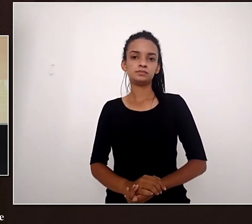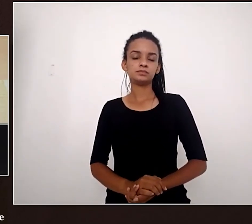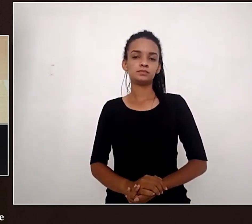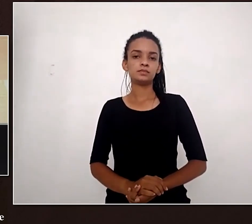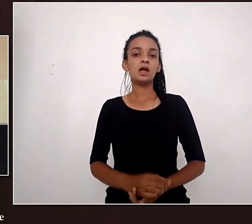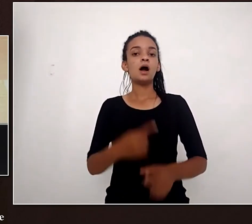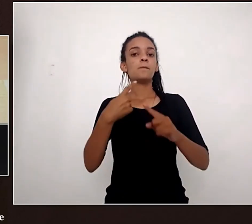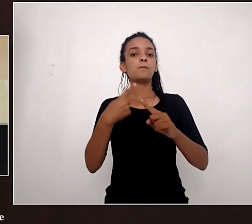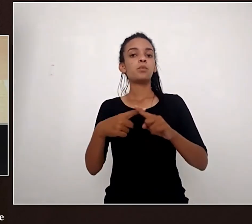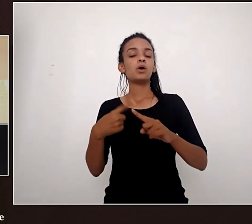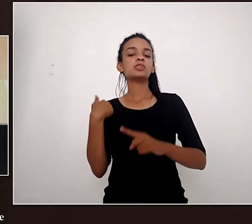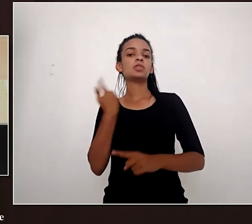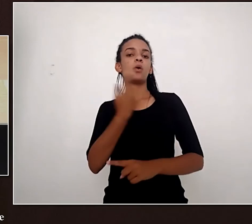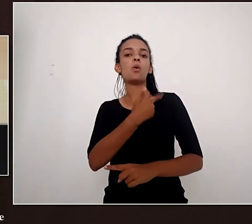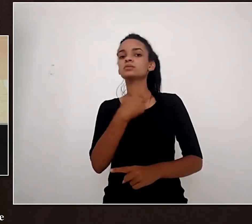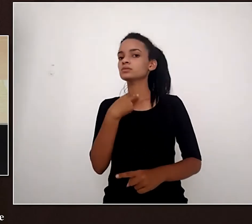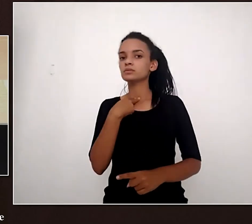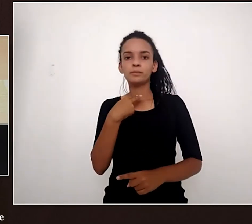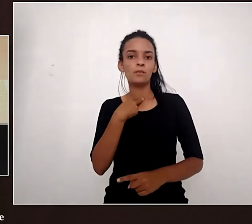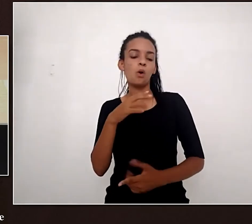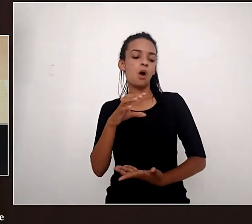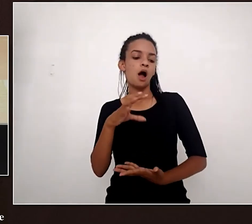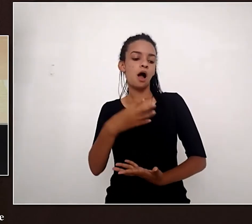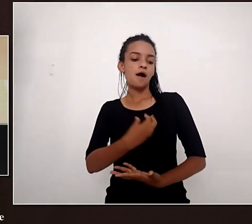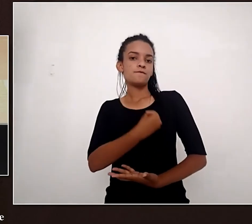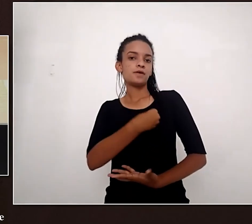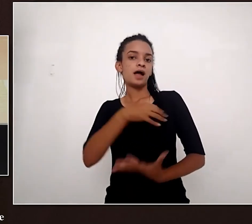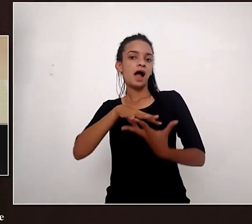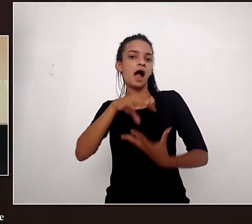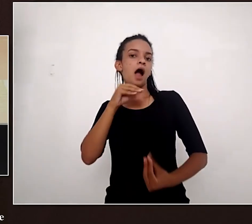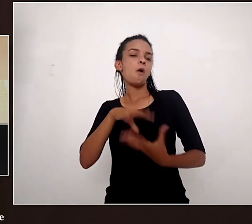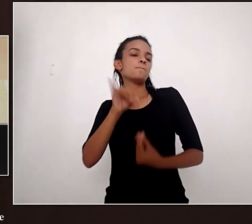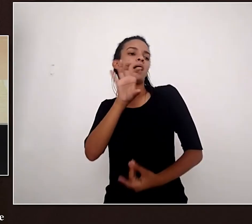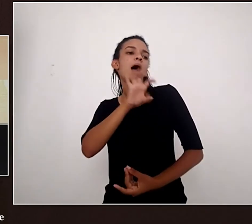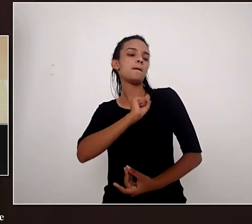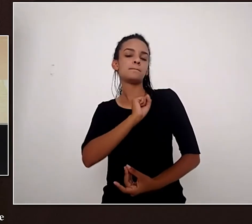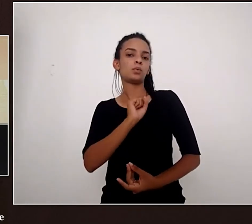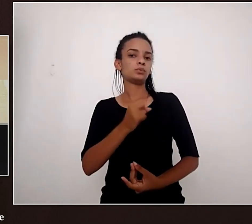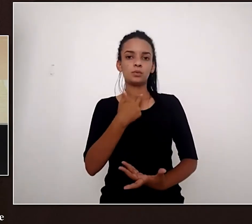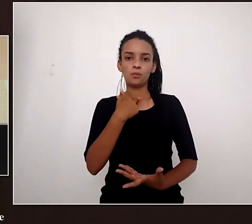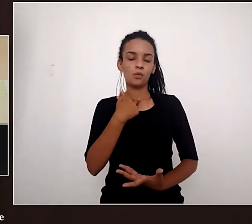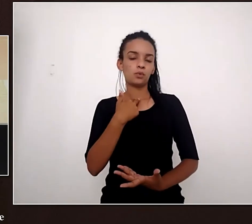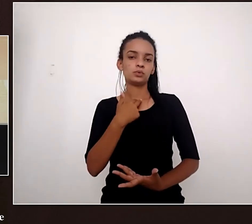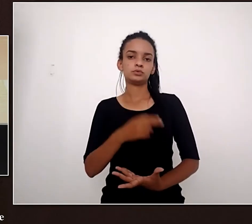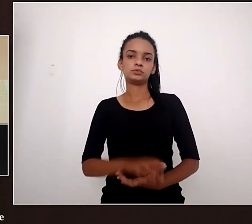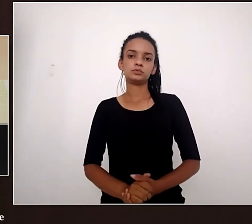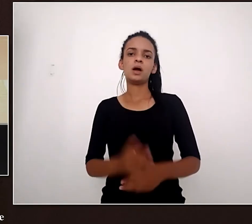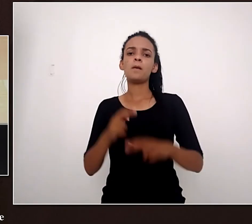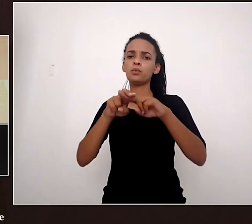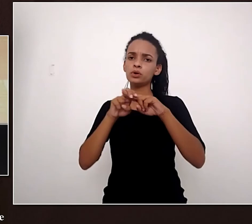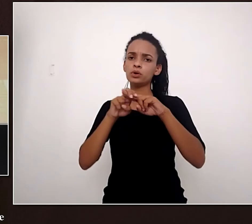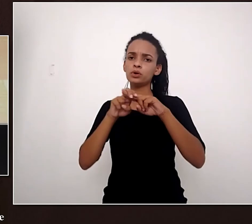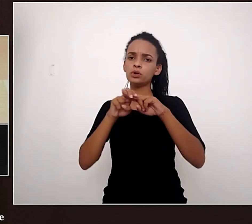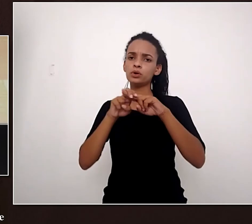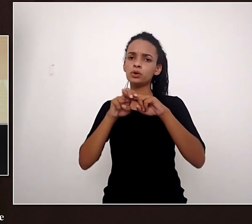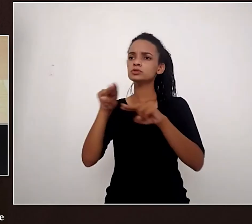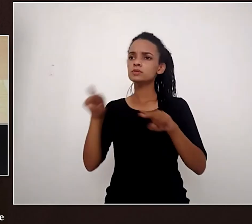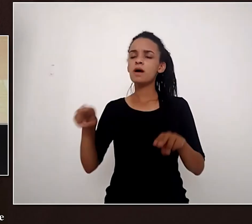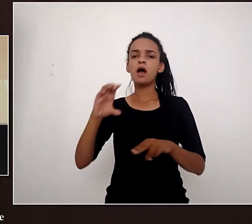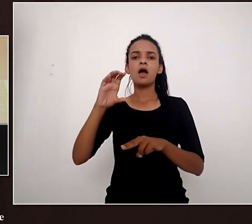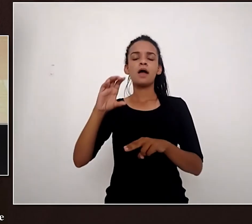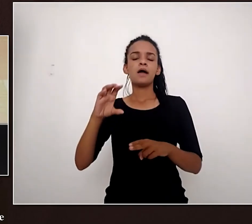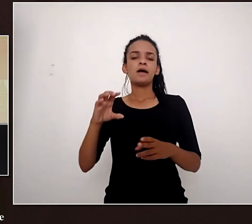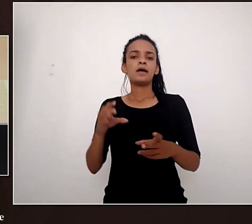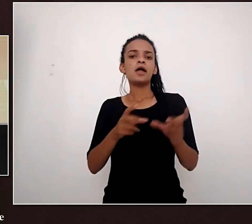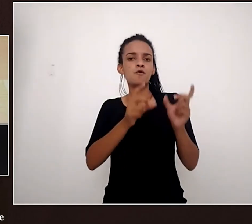psique. Então, irmãos, os colportores, quando vão para a rua, na verdade, eles estão preparados, prontos, para não fazer a sua